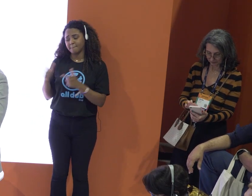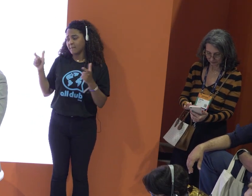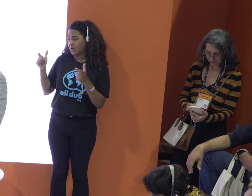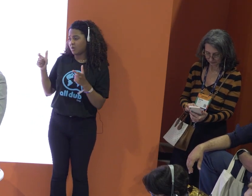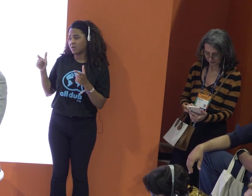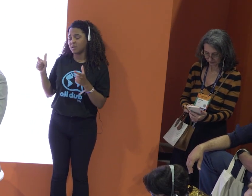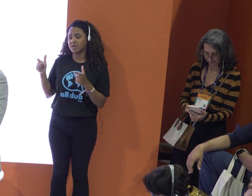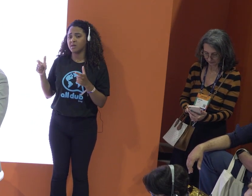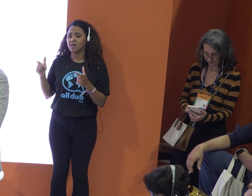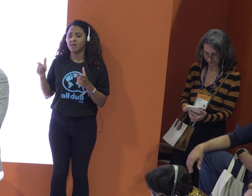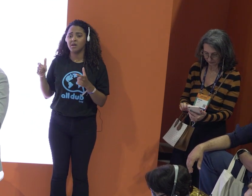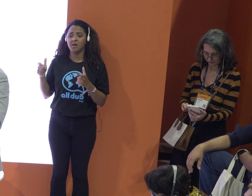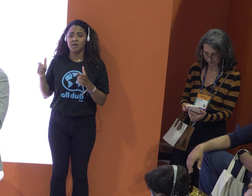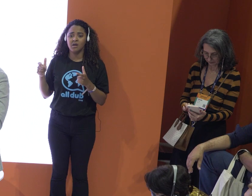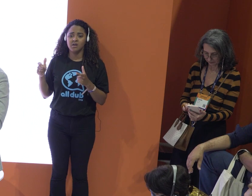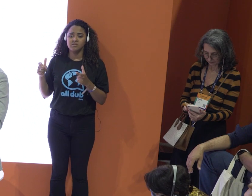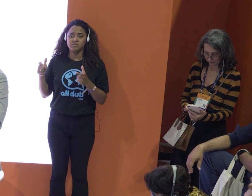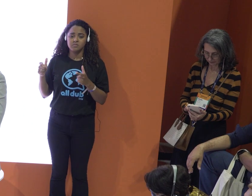os chatbots,